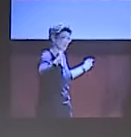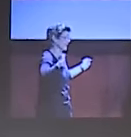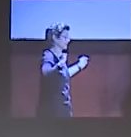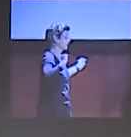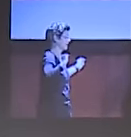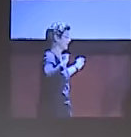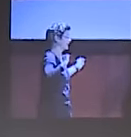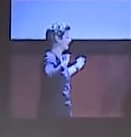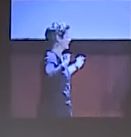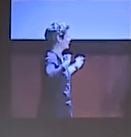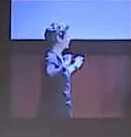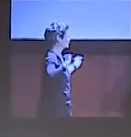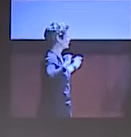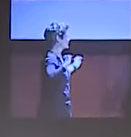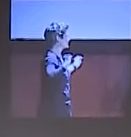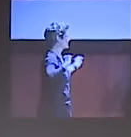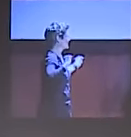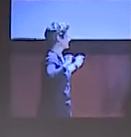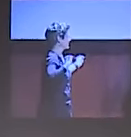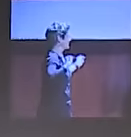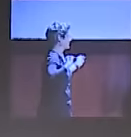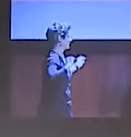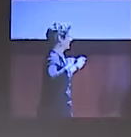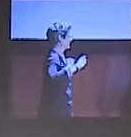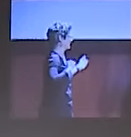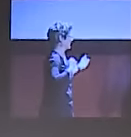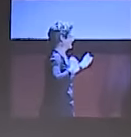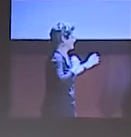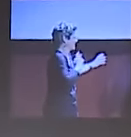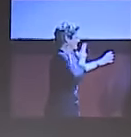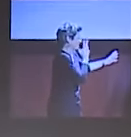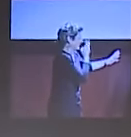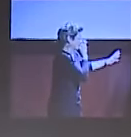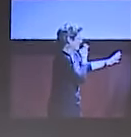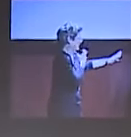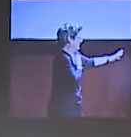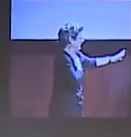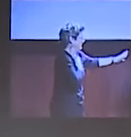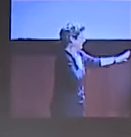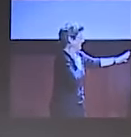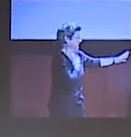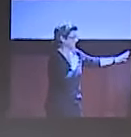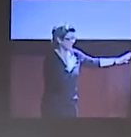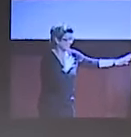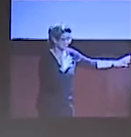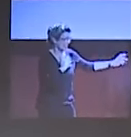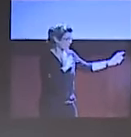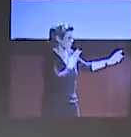D'accord.